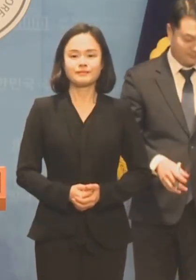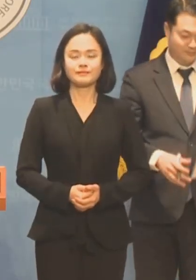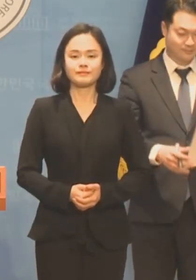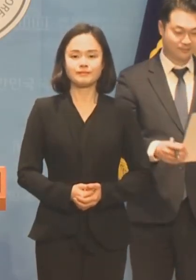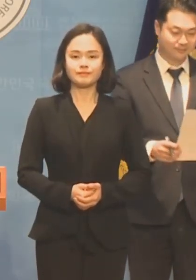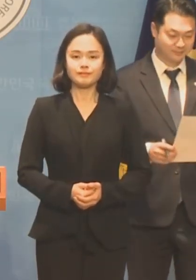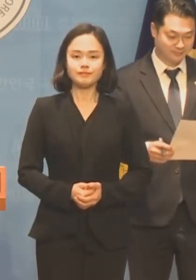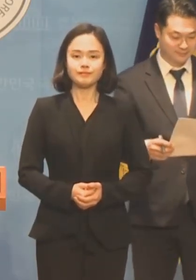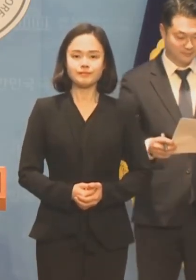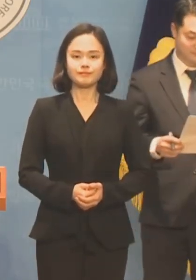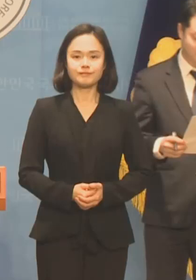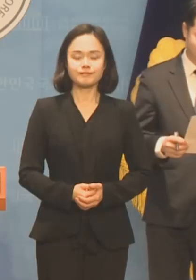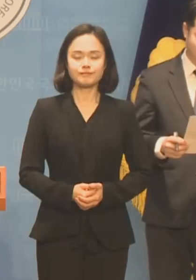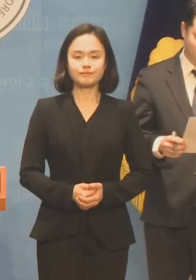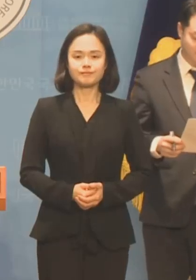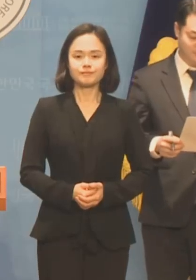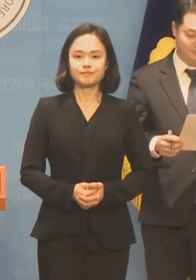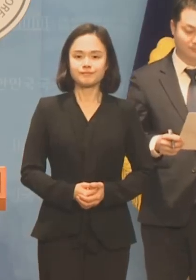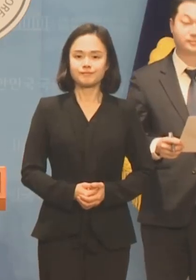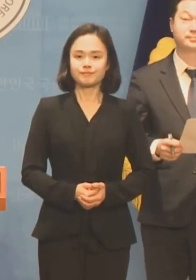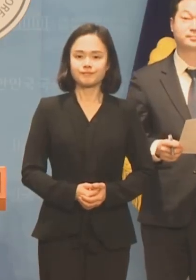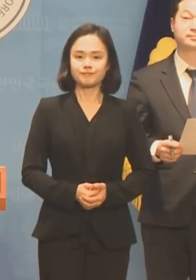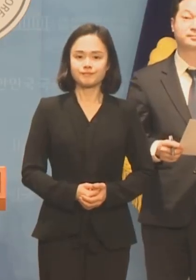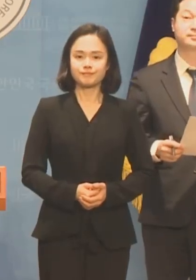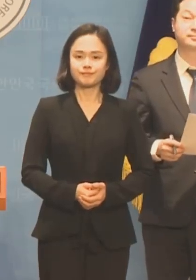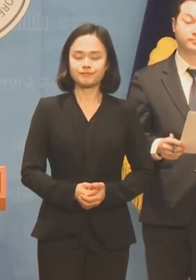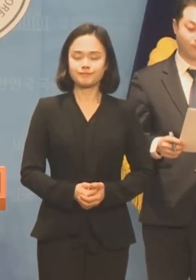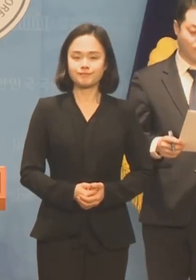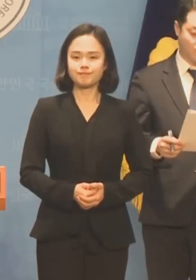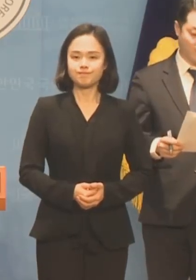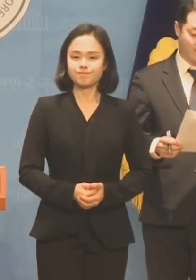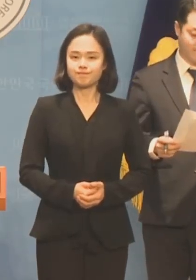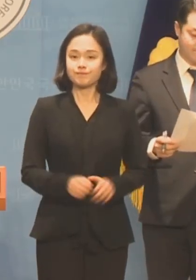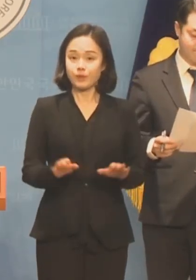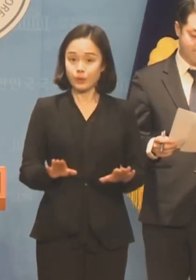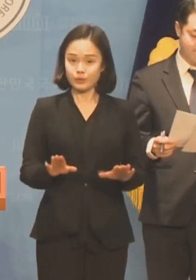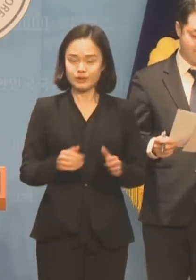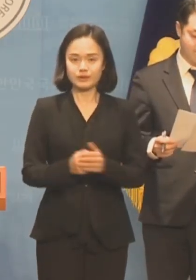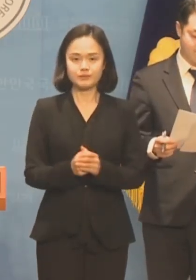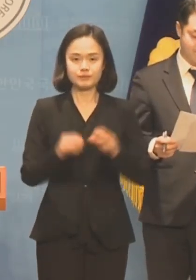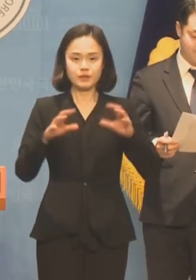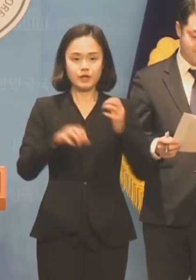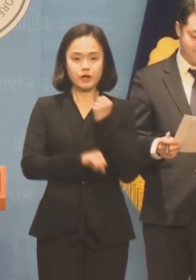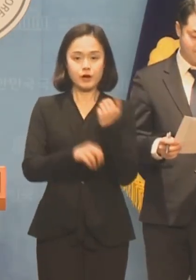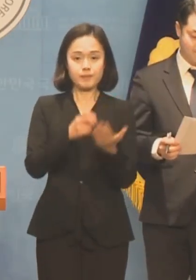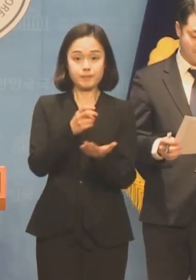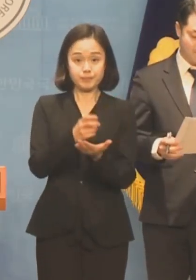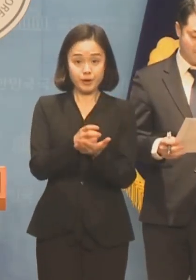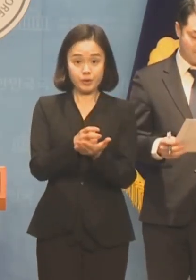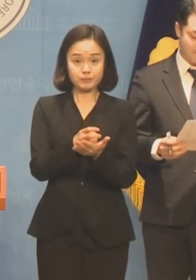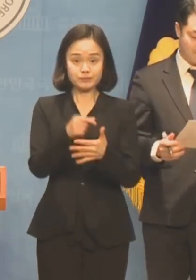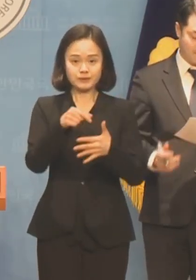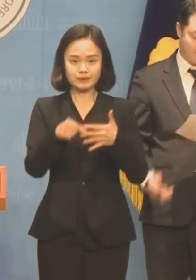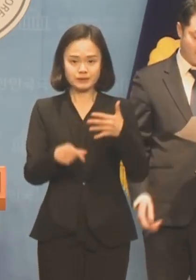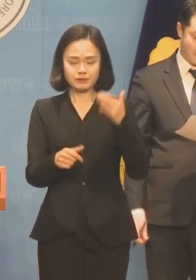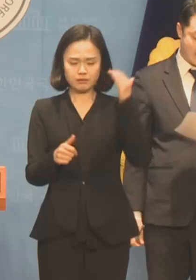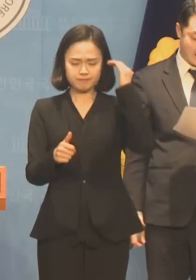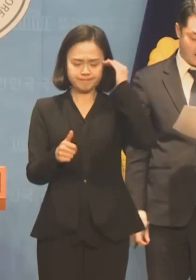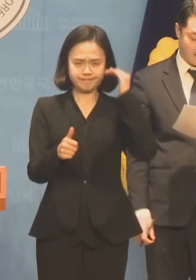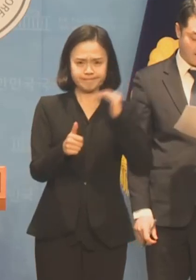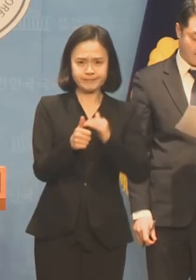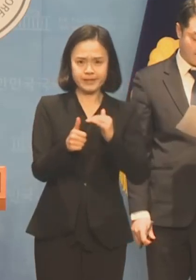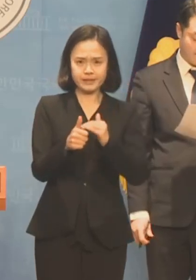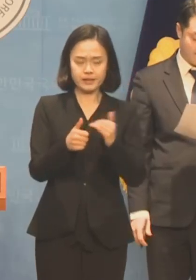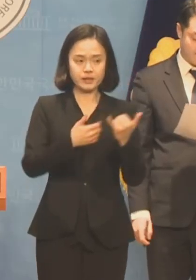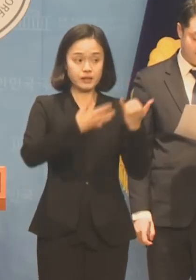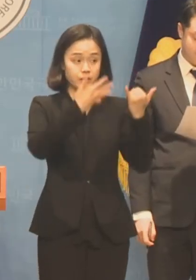지난 2일에 이어서 헌법 질서를 훼손하고 민주주의를 위협하는 일부 유튜버들을 내란